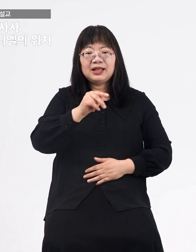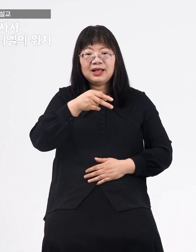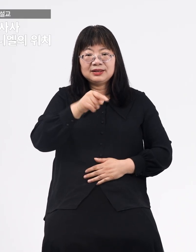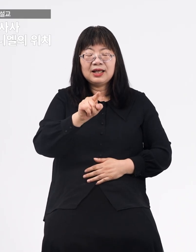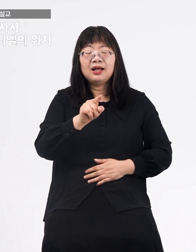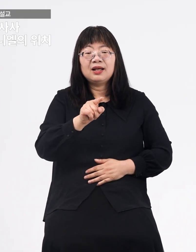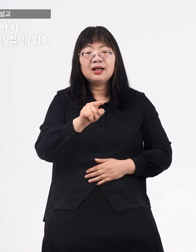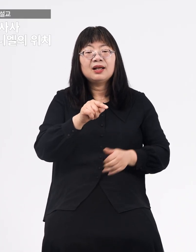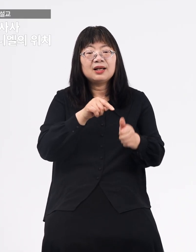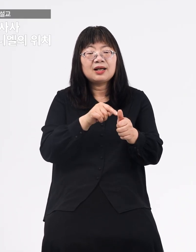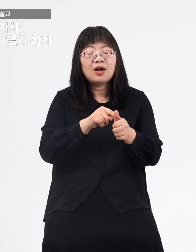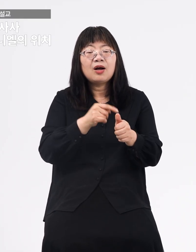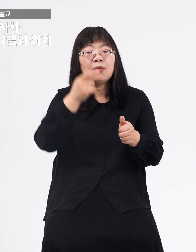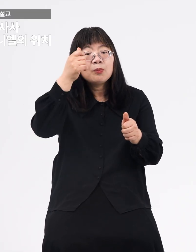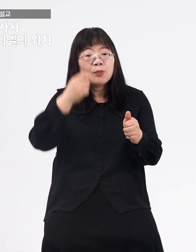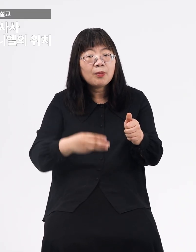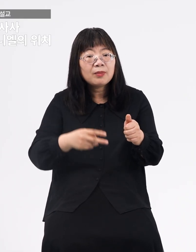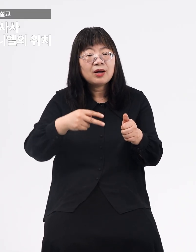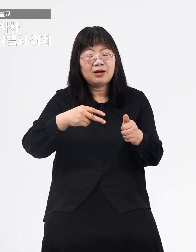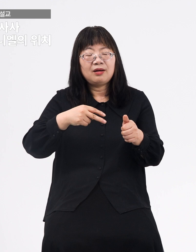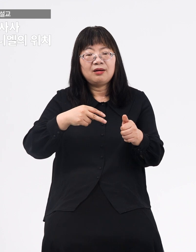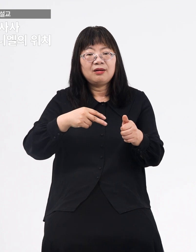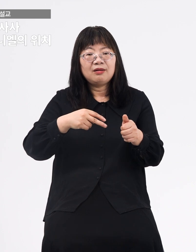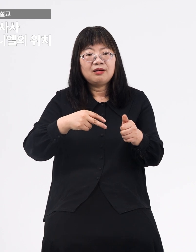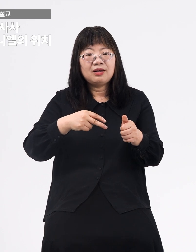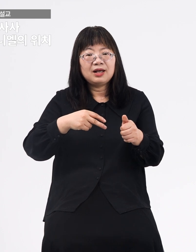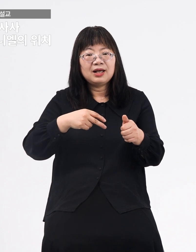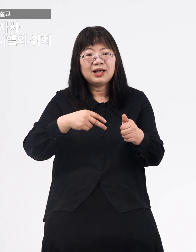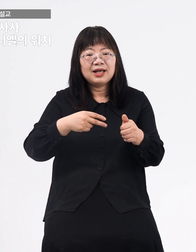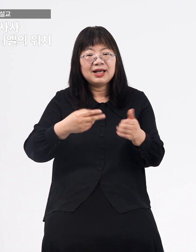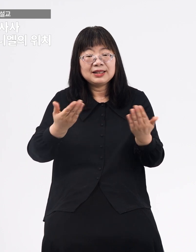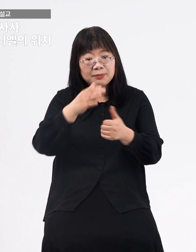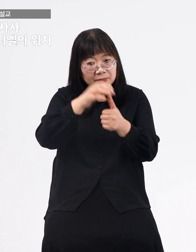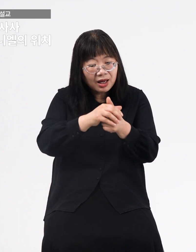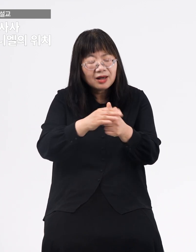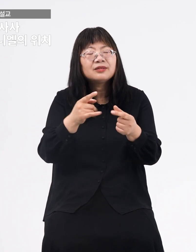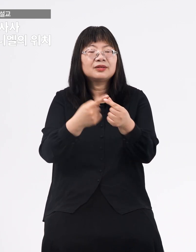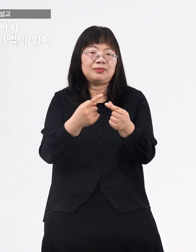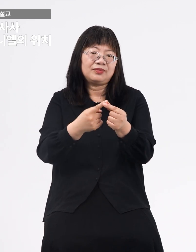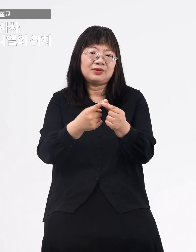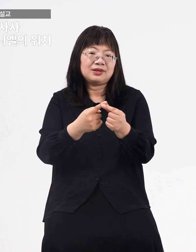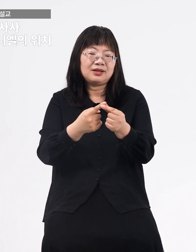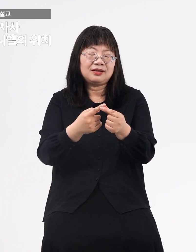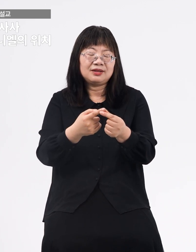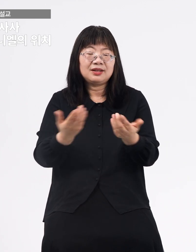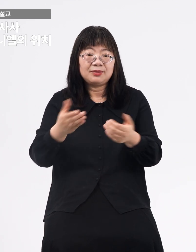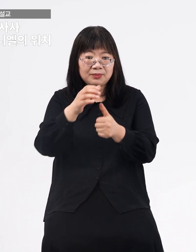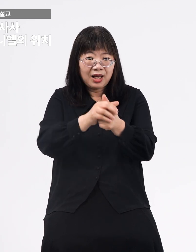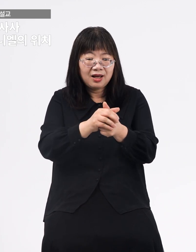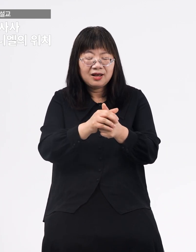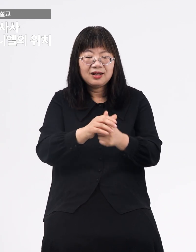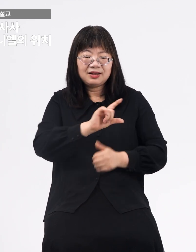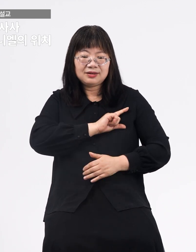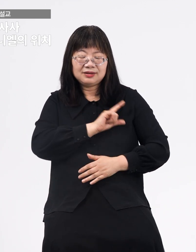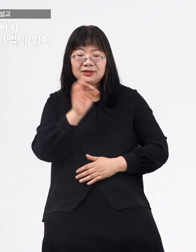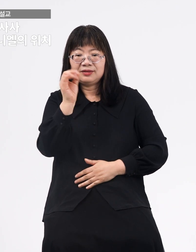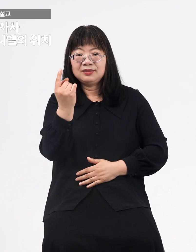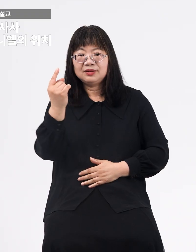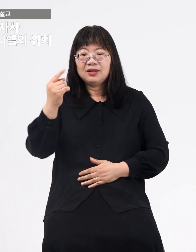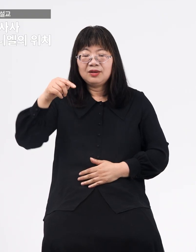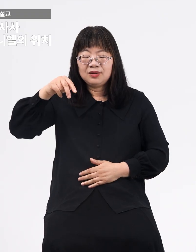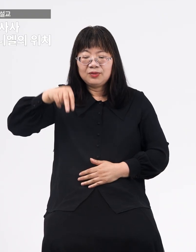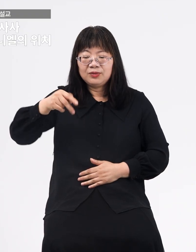번째 사사예요? 첫 번째 사사라는 겁니다. 그 이름이 온니엘이에요. 근데